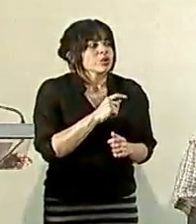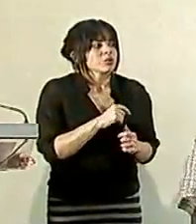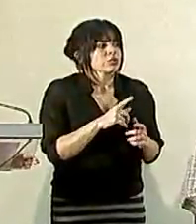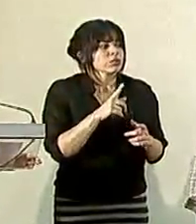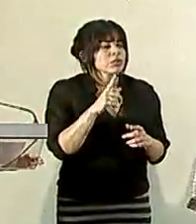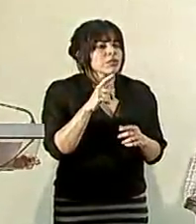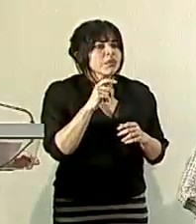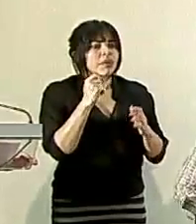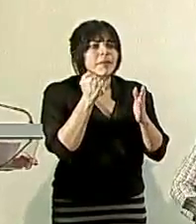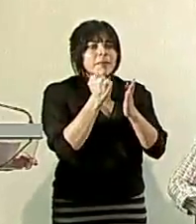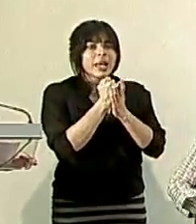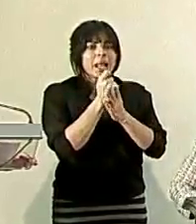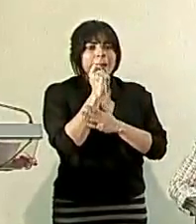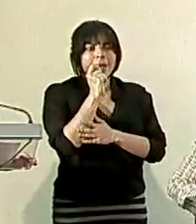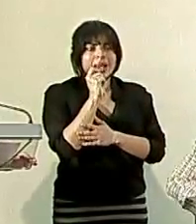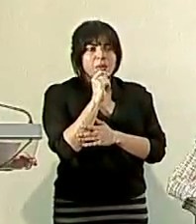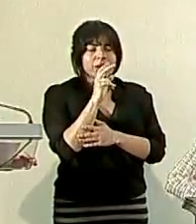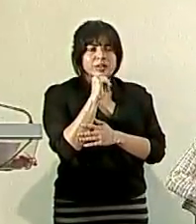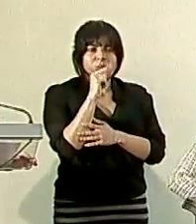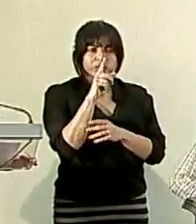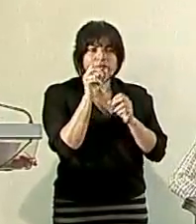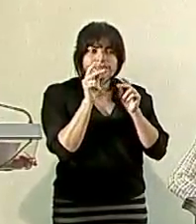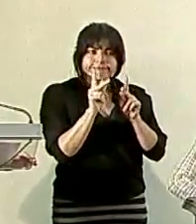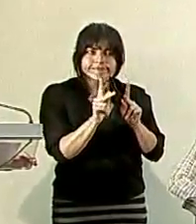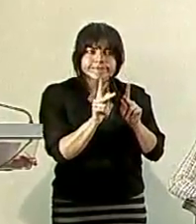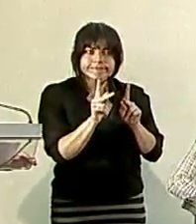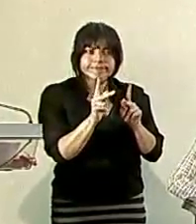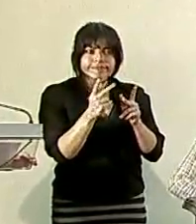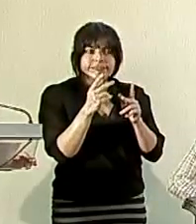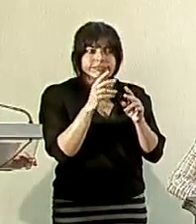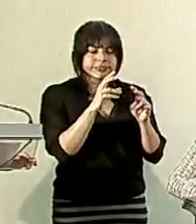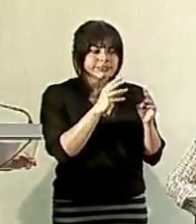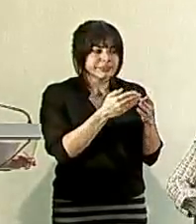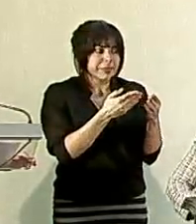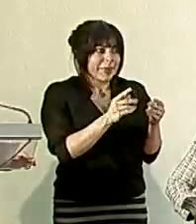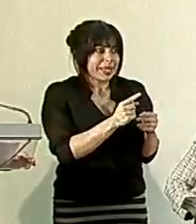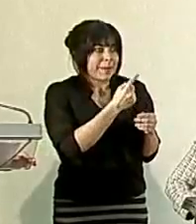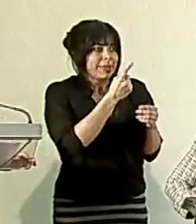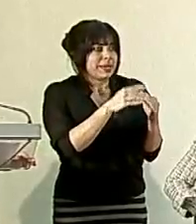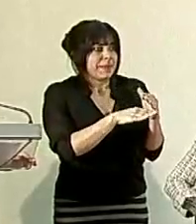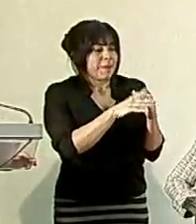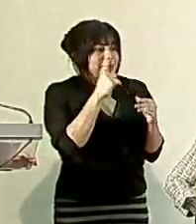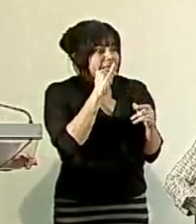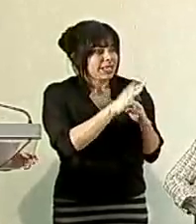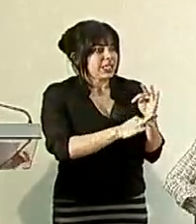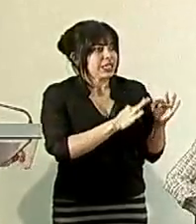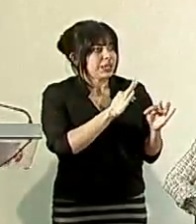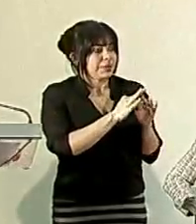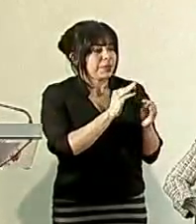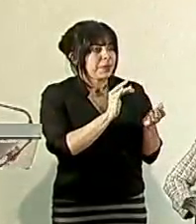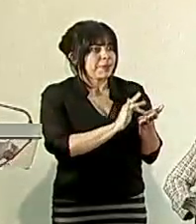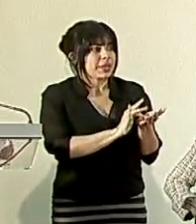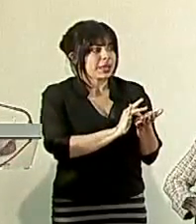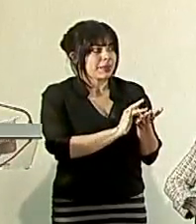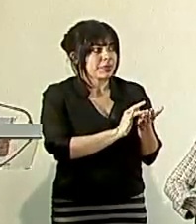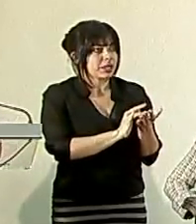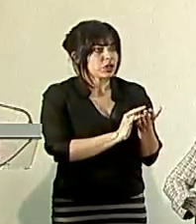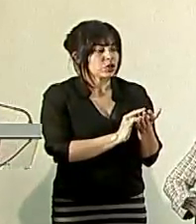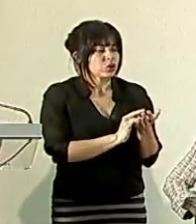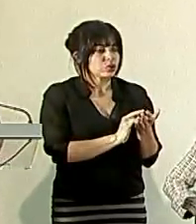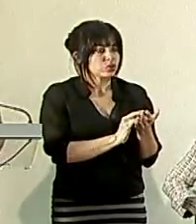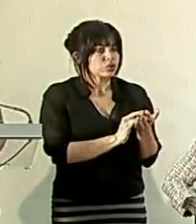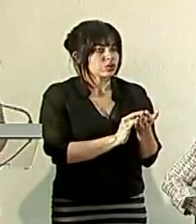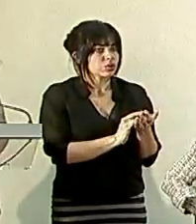marihuana. ¿No es una oportunidad de que la materia prima para este tipo de medicamentos